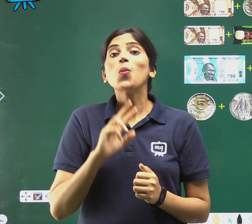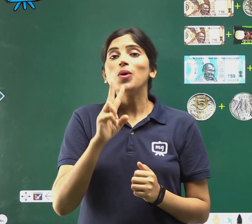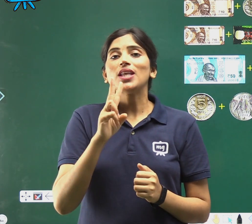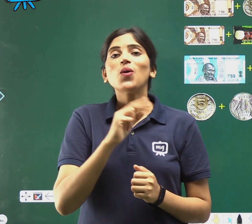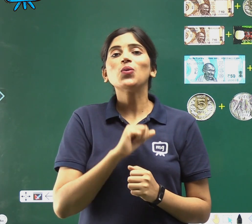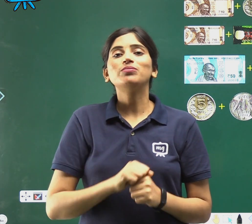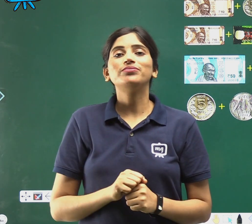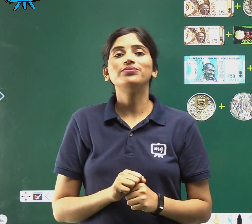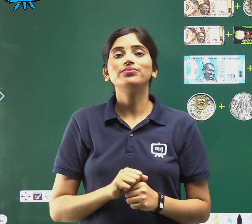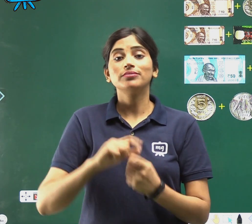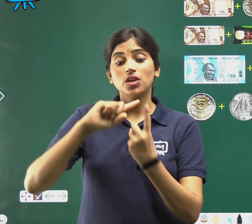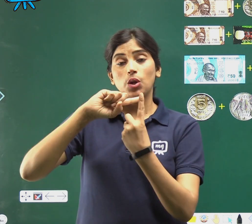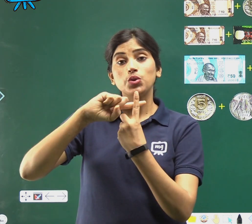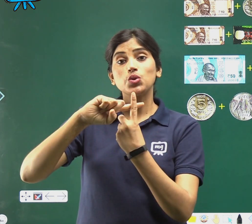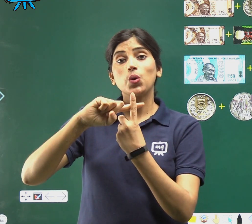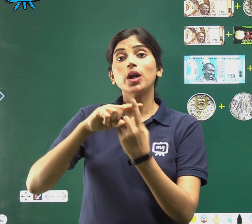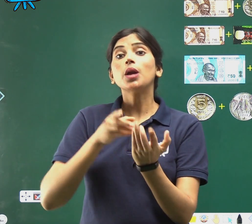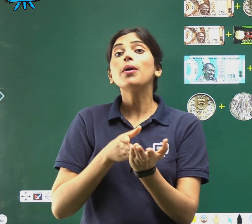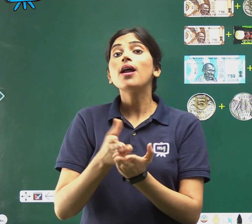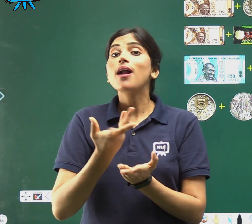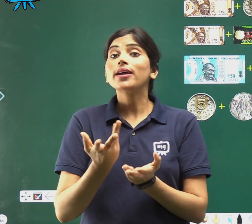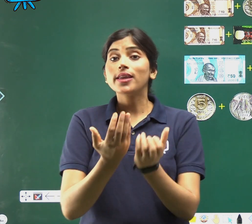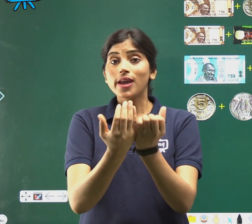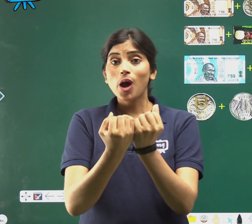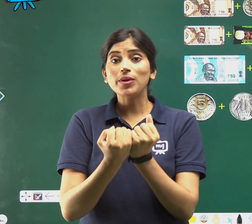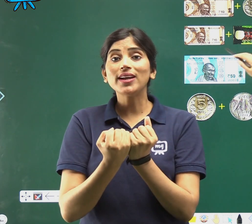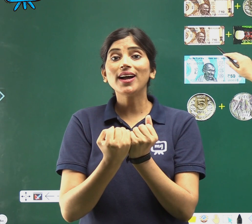बताओ, जोड़ने पर क्या आएगा?